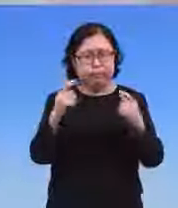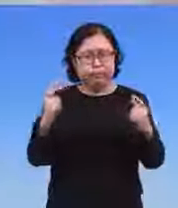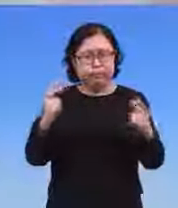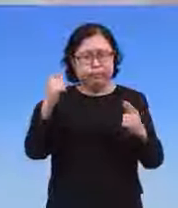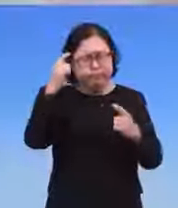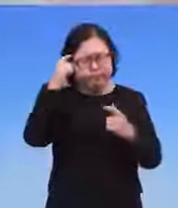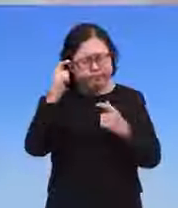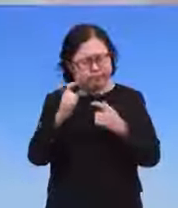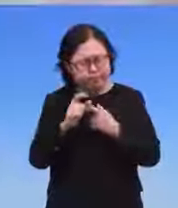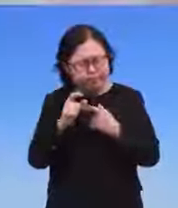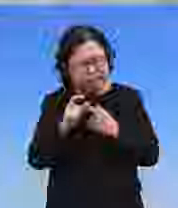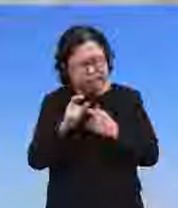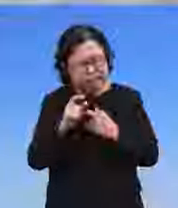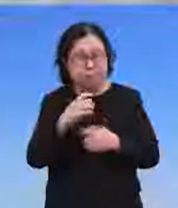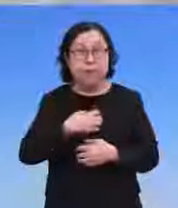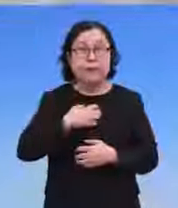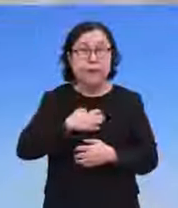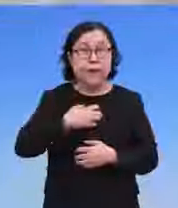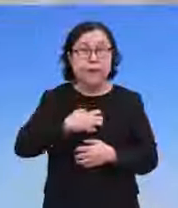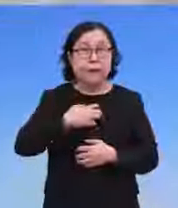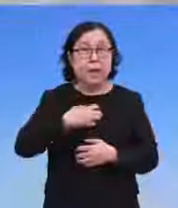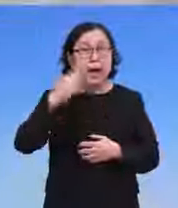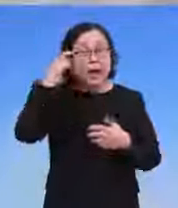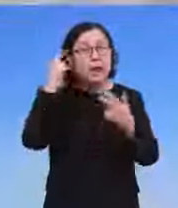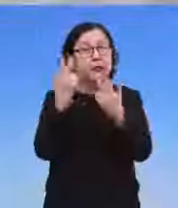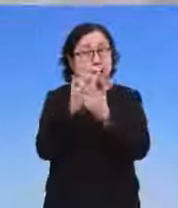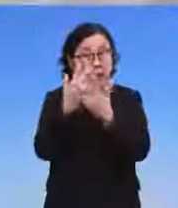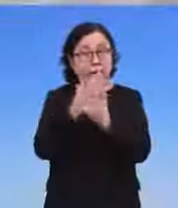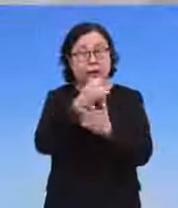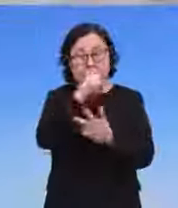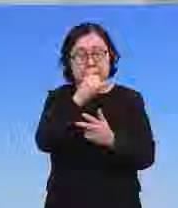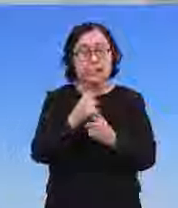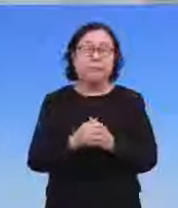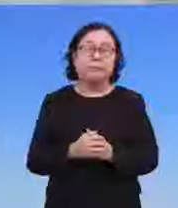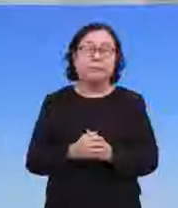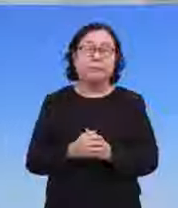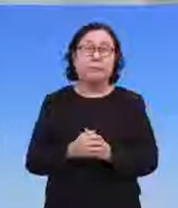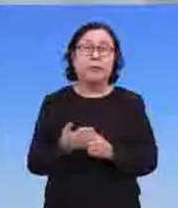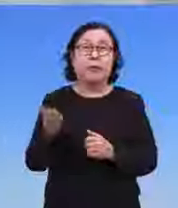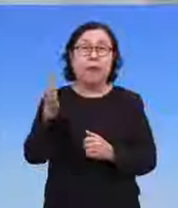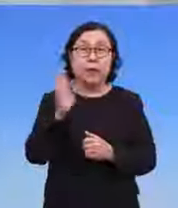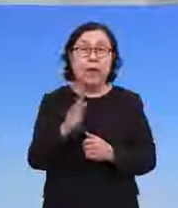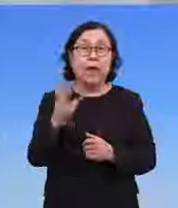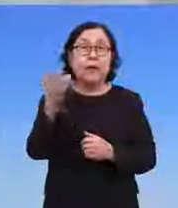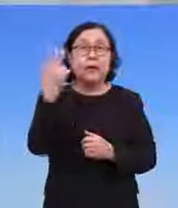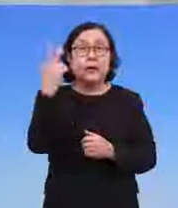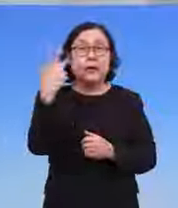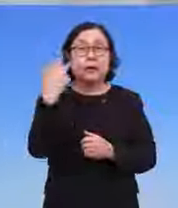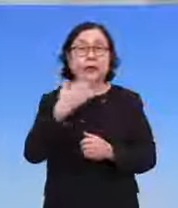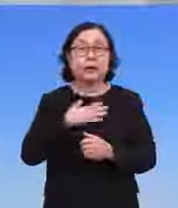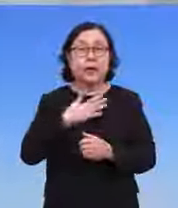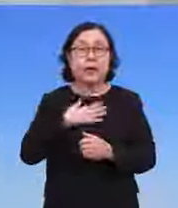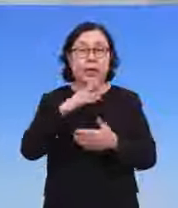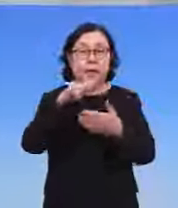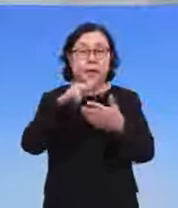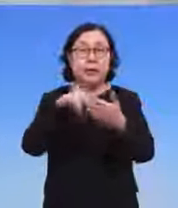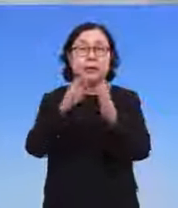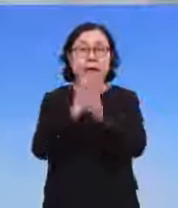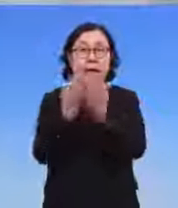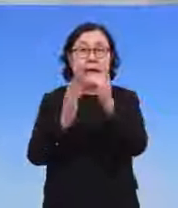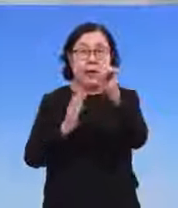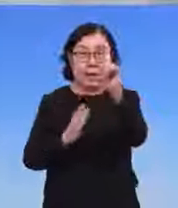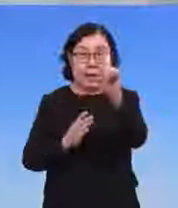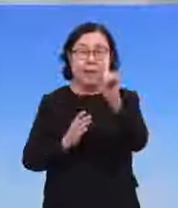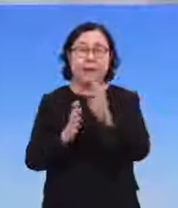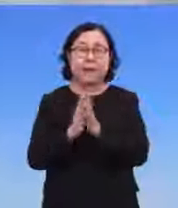가지 생각으로 그 번민을 갖게 만드는 그런 한 주간이었는데요. 근데 지난주에 제 손에 들린 그 책